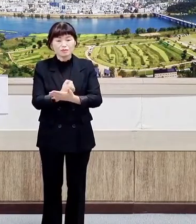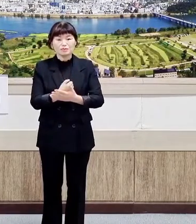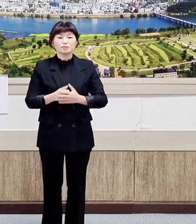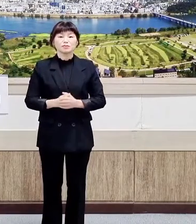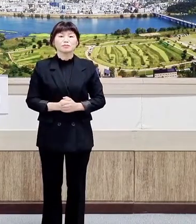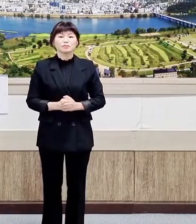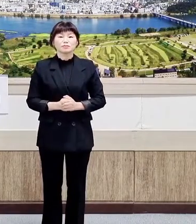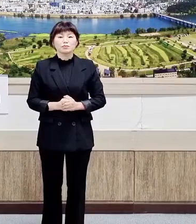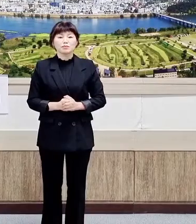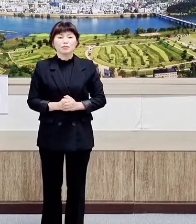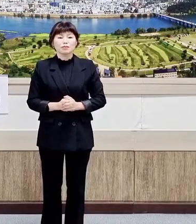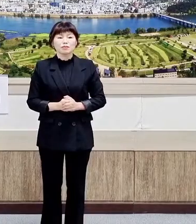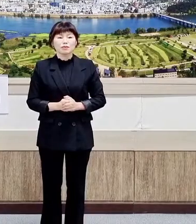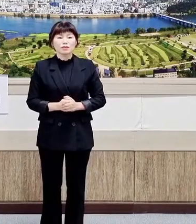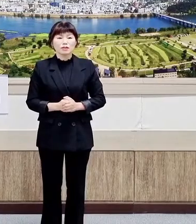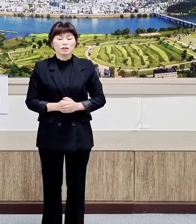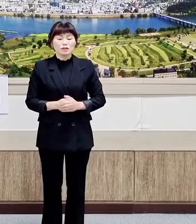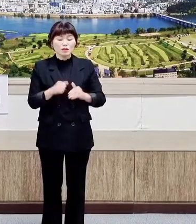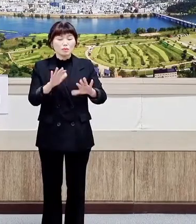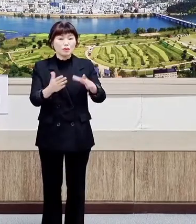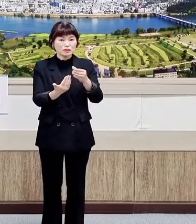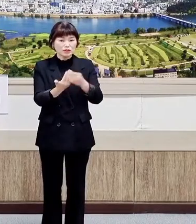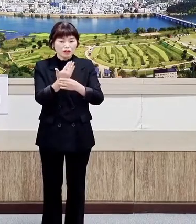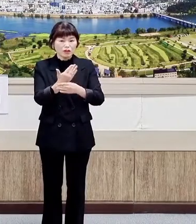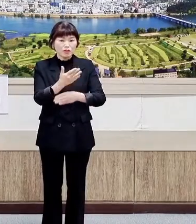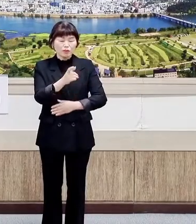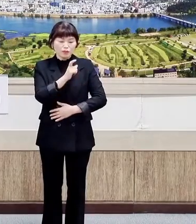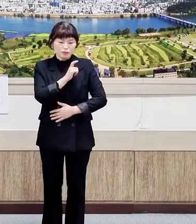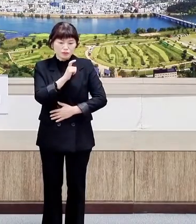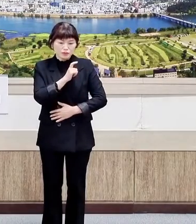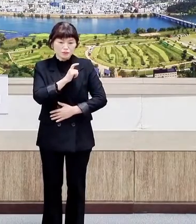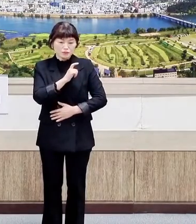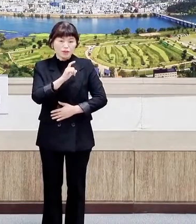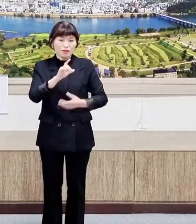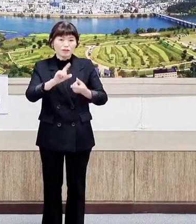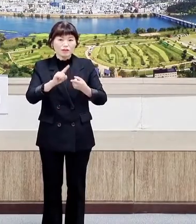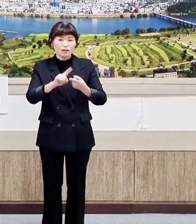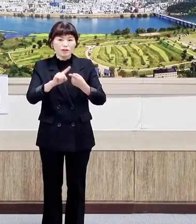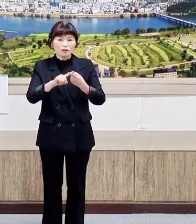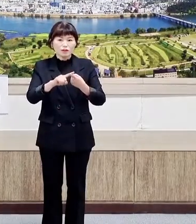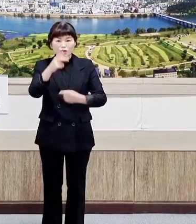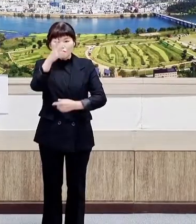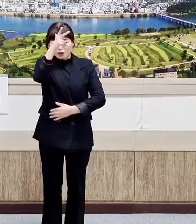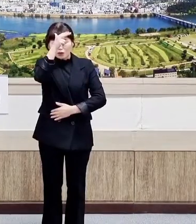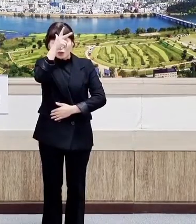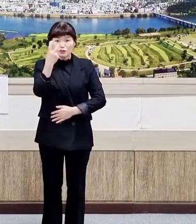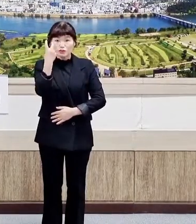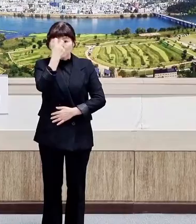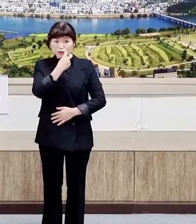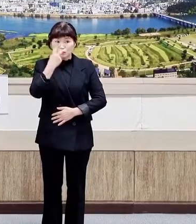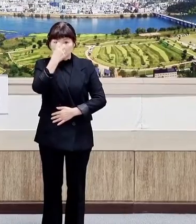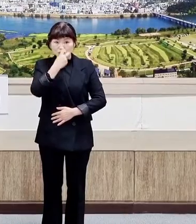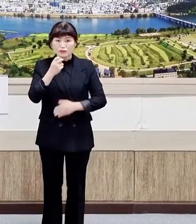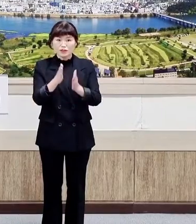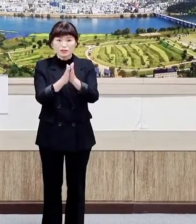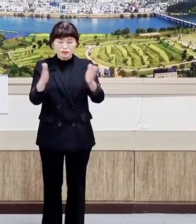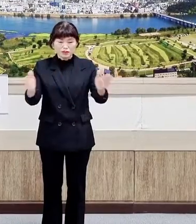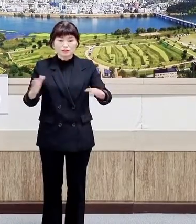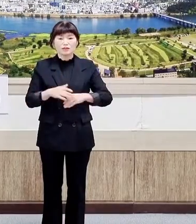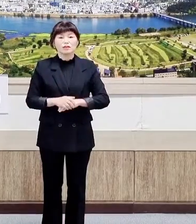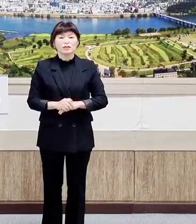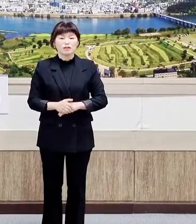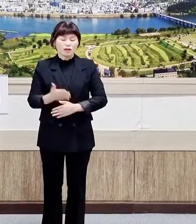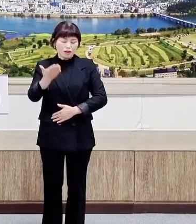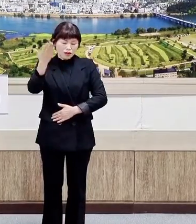또한 본 의혹이 경찰의 정식 수사를 받게 됨에 따라 비록 과거의 일이지만 현재